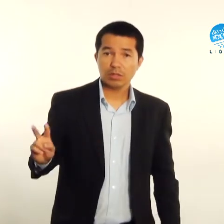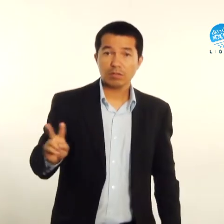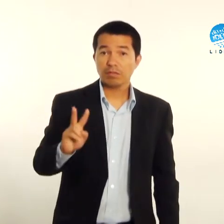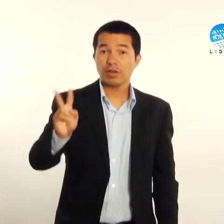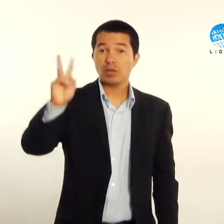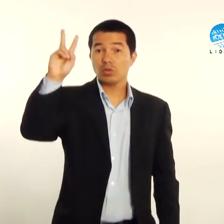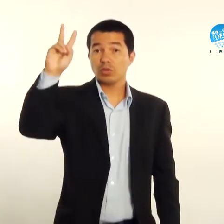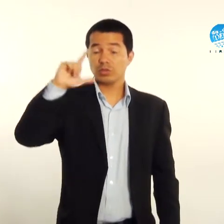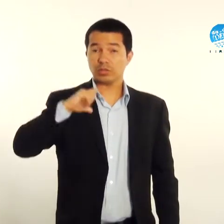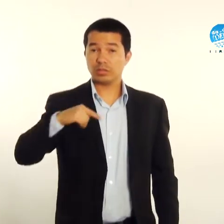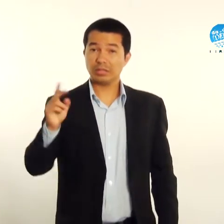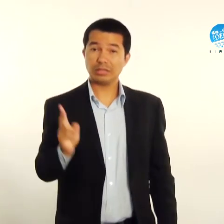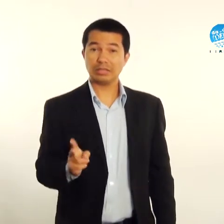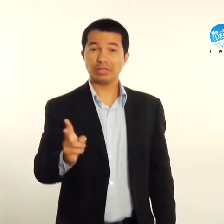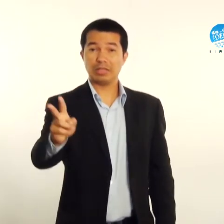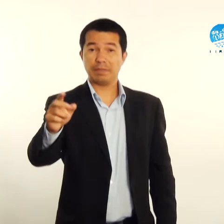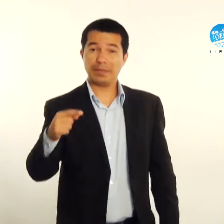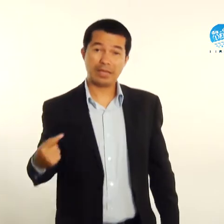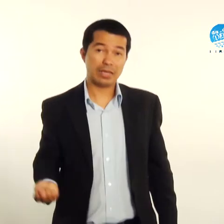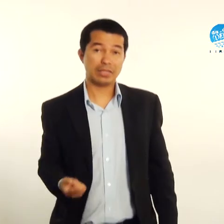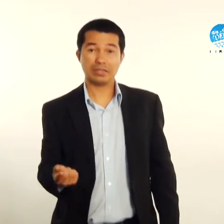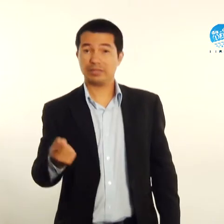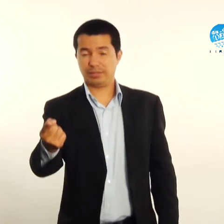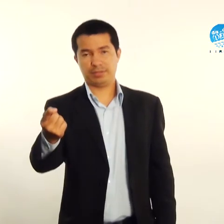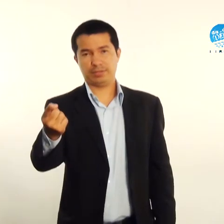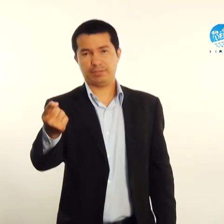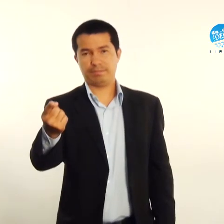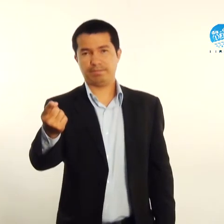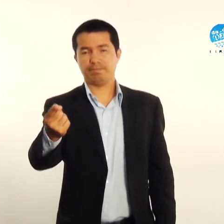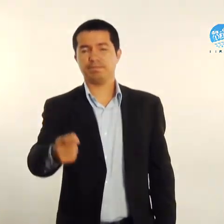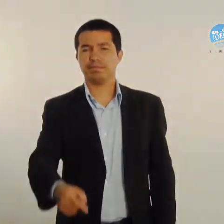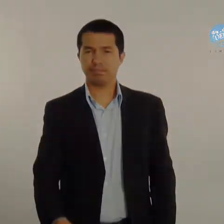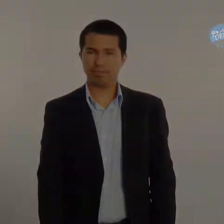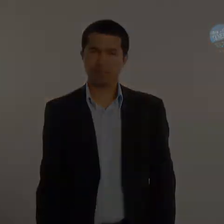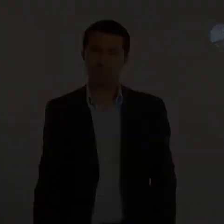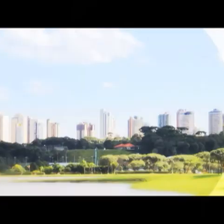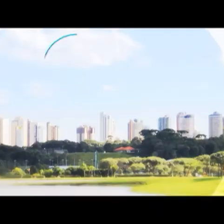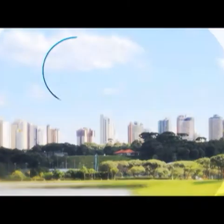com valores que vão durar para sempre, por toda a eternidade.